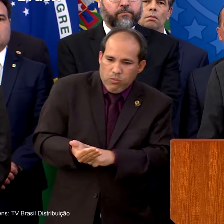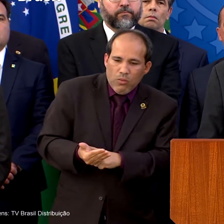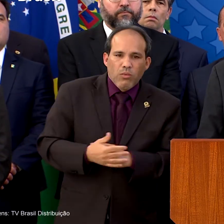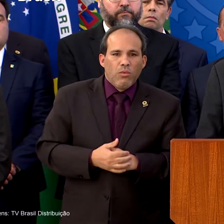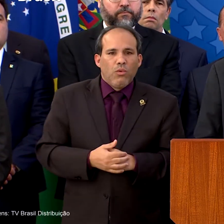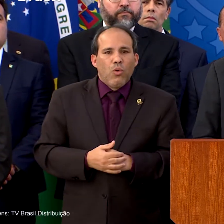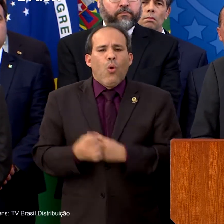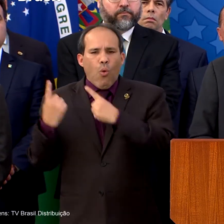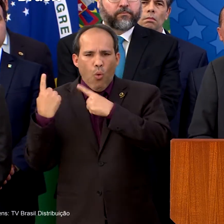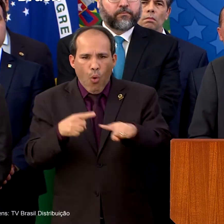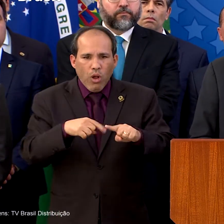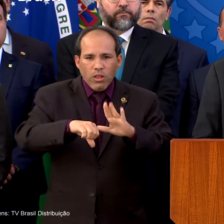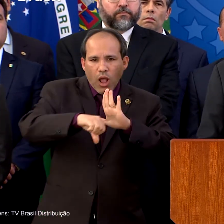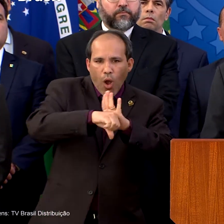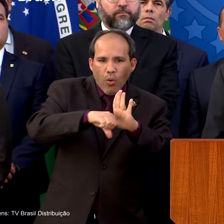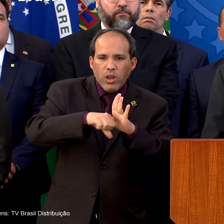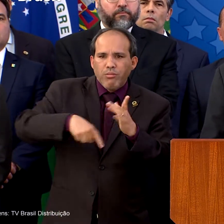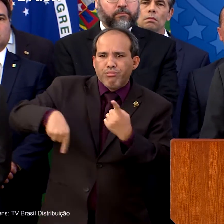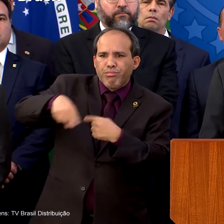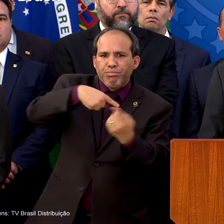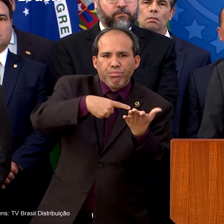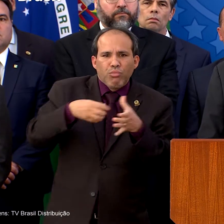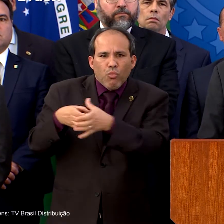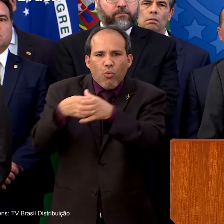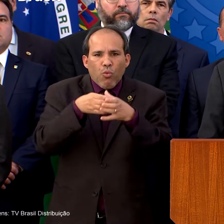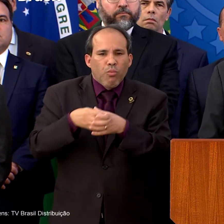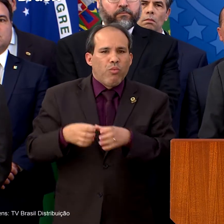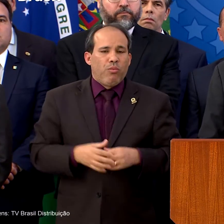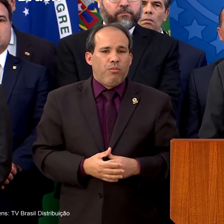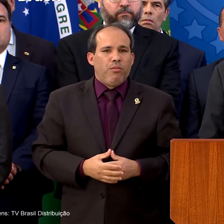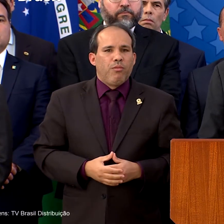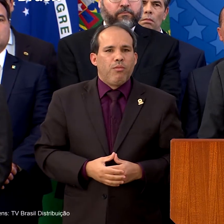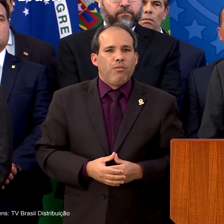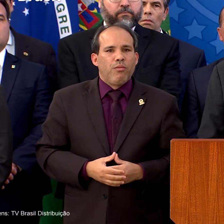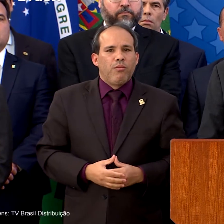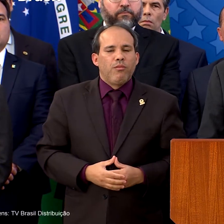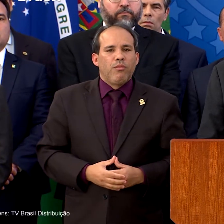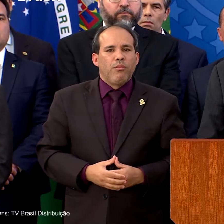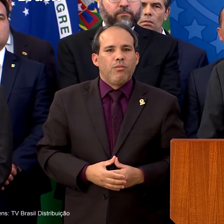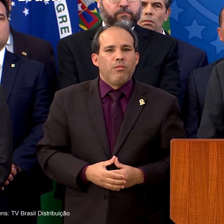o combate ao crime organizado e